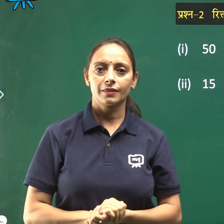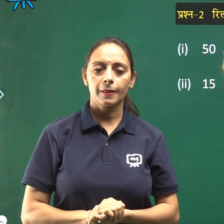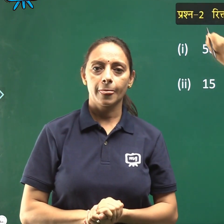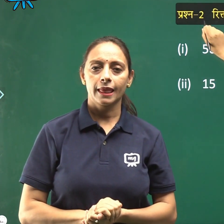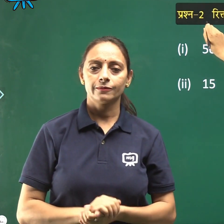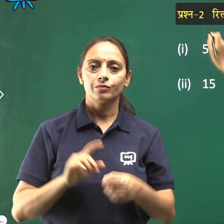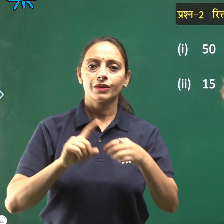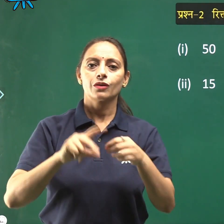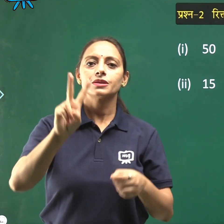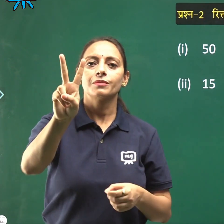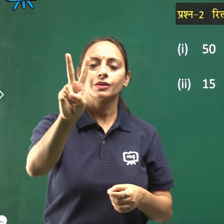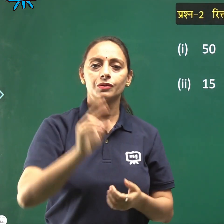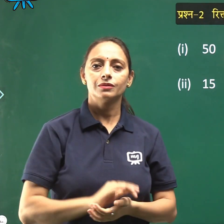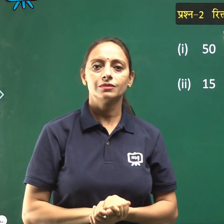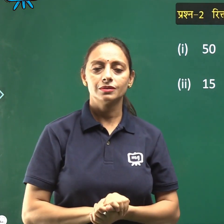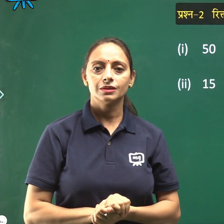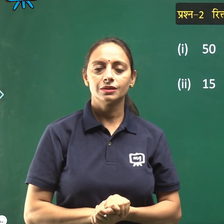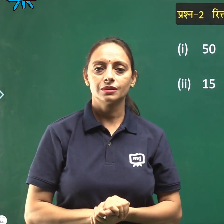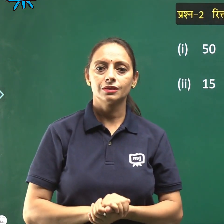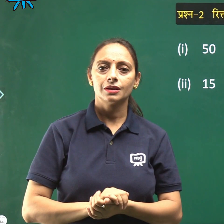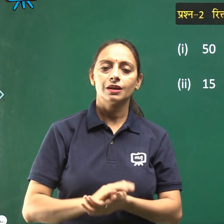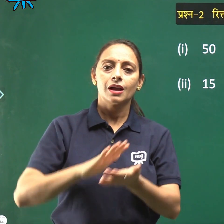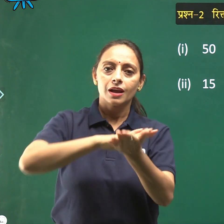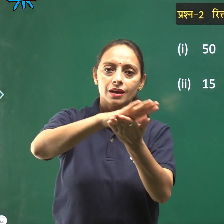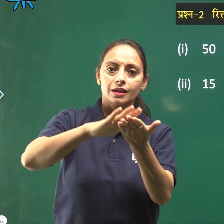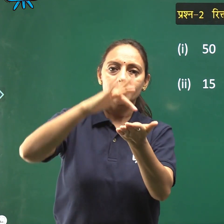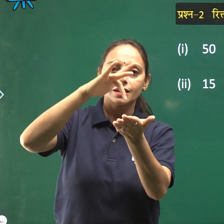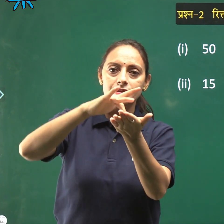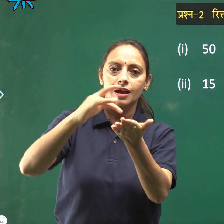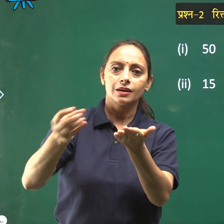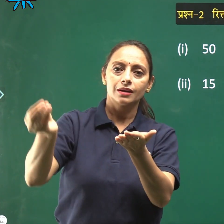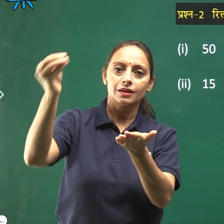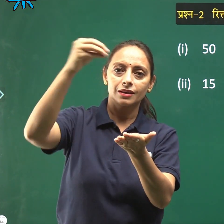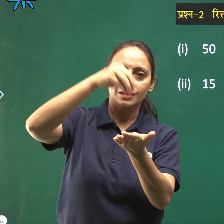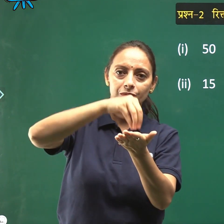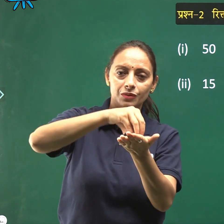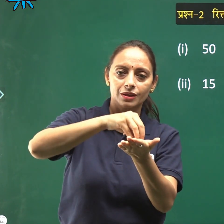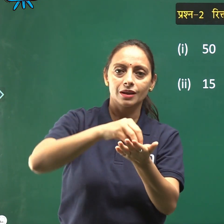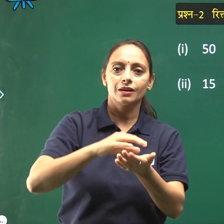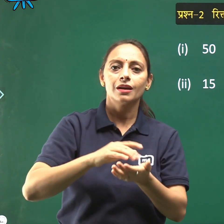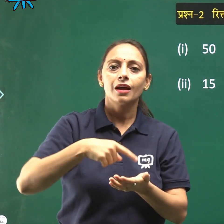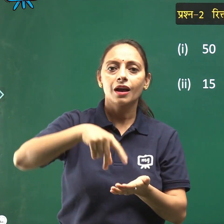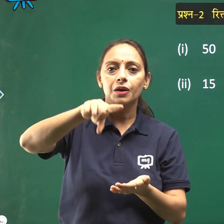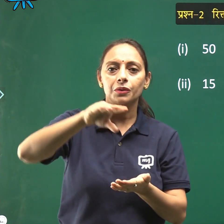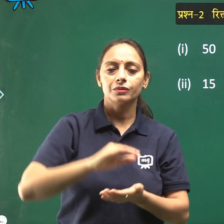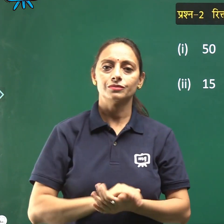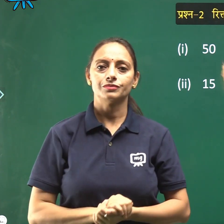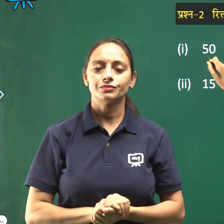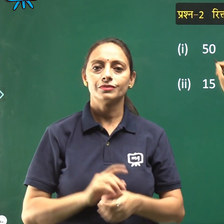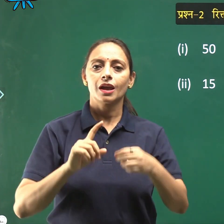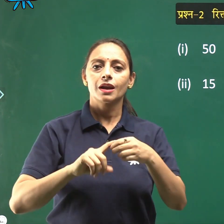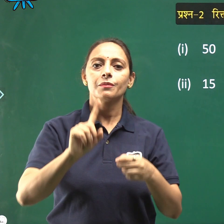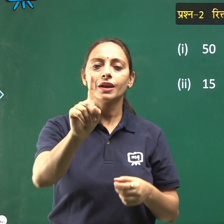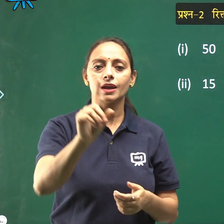प्रश्न 2, रिक्त स्थान की पूर्ति करो।